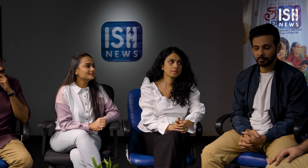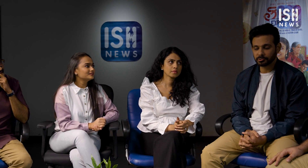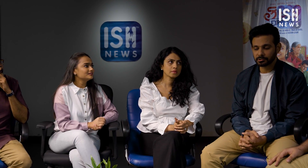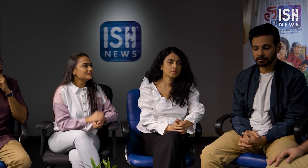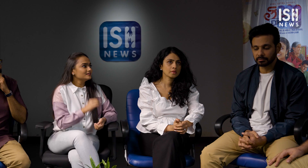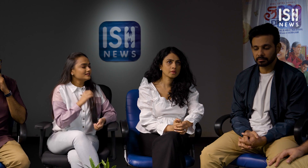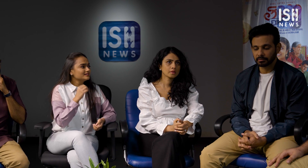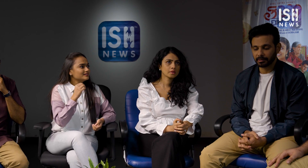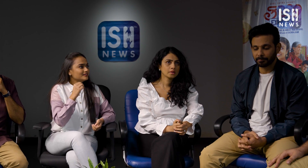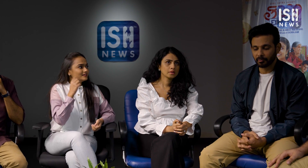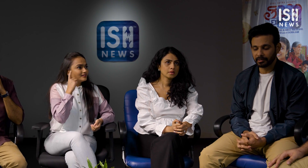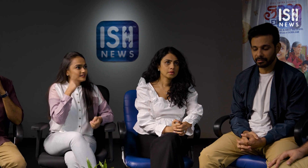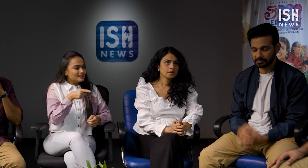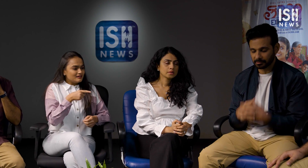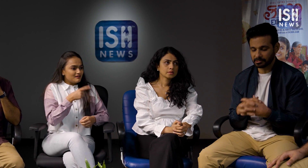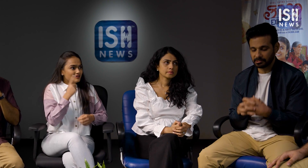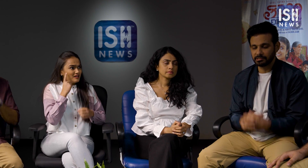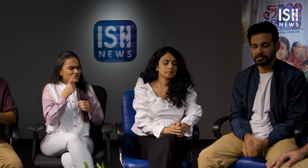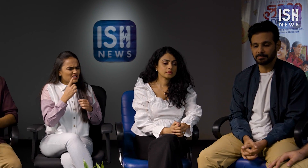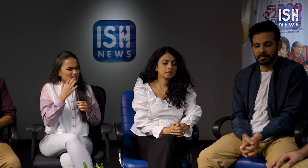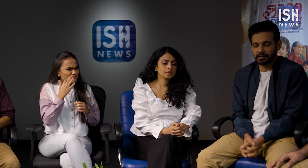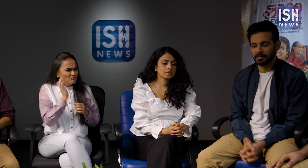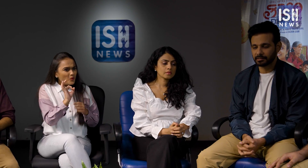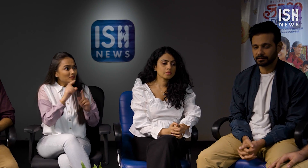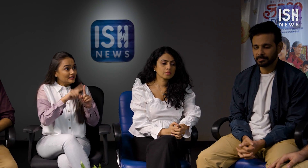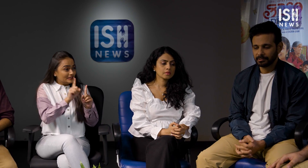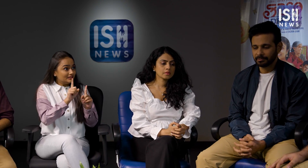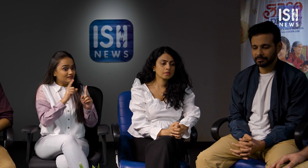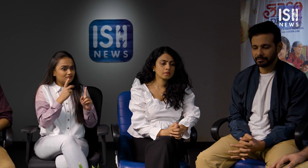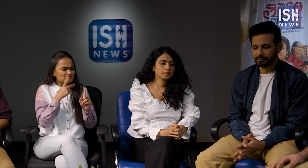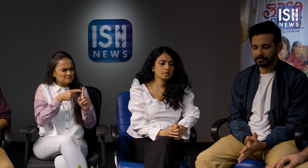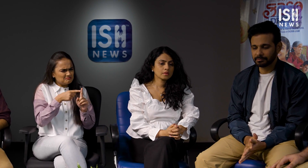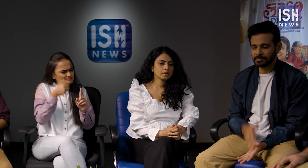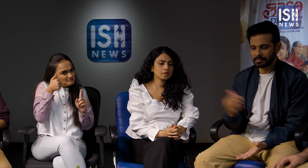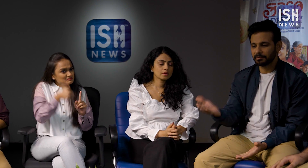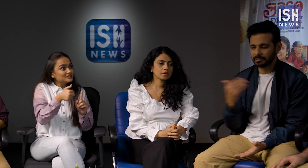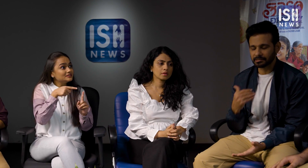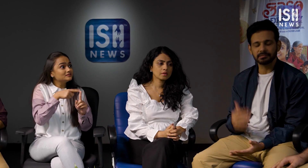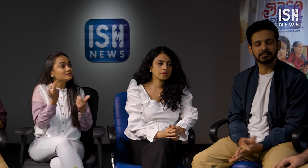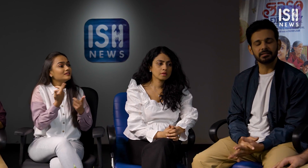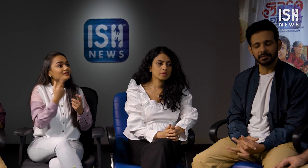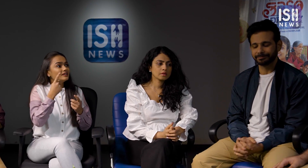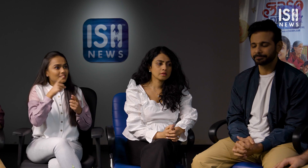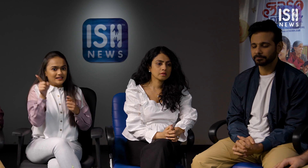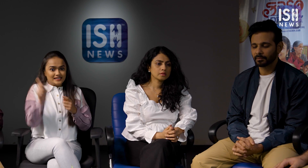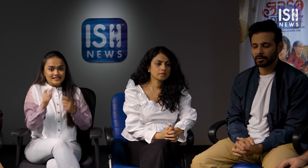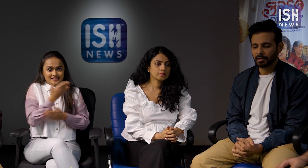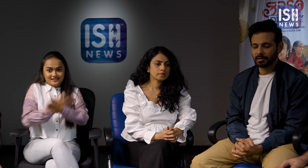One of the most empowering things, सबसे अच्छी चीज़ मैंने एक disabled इंसान से